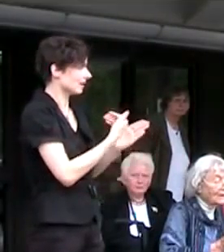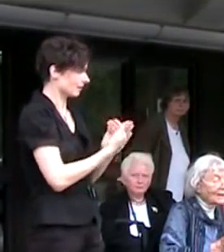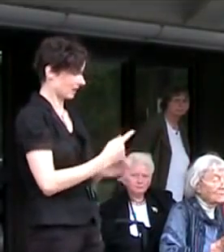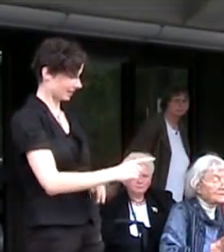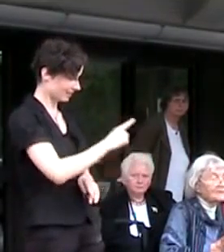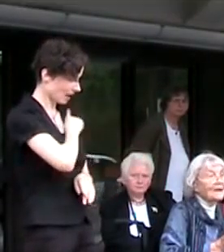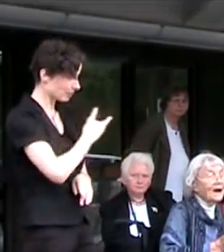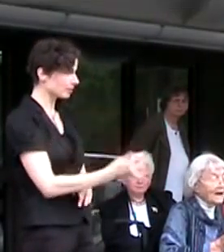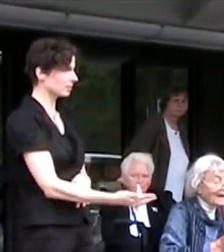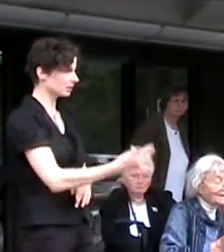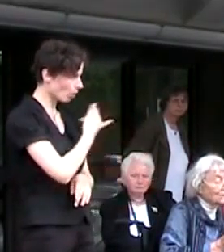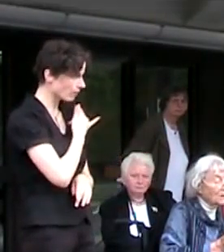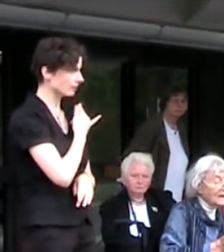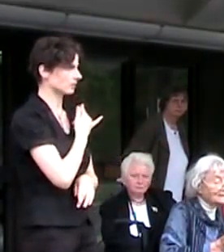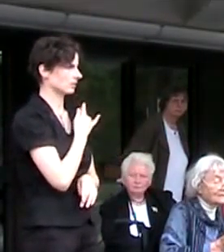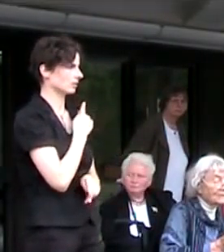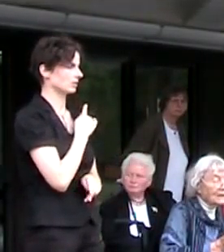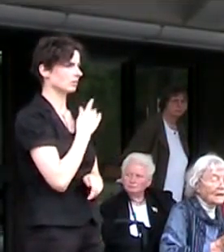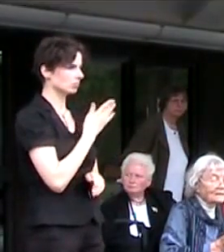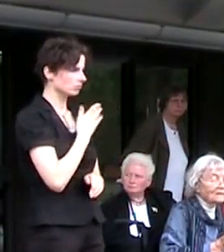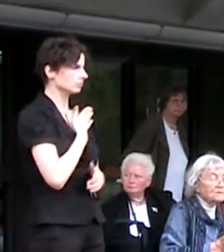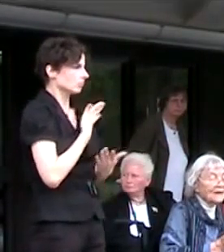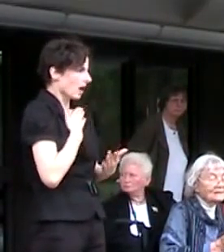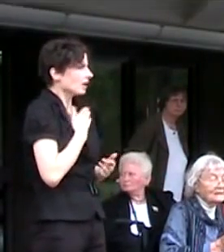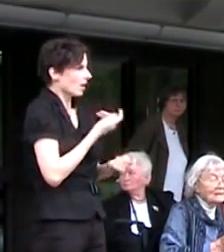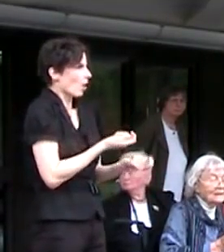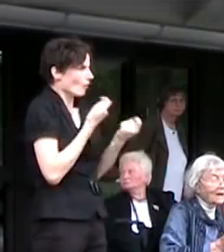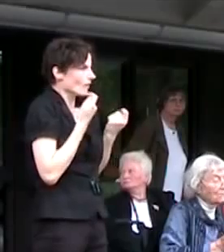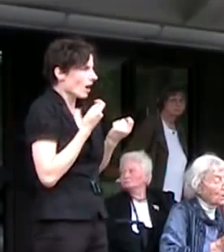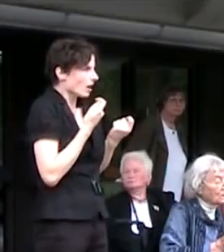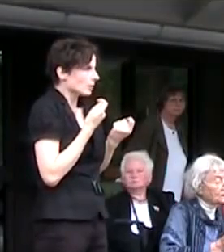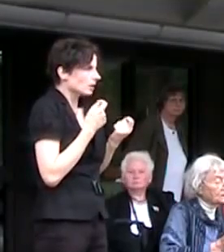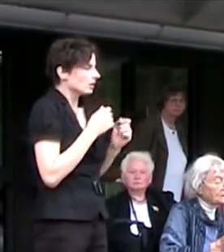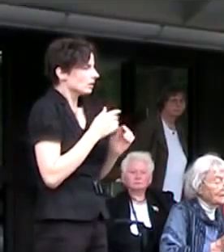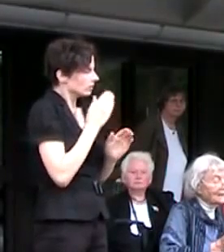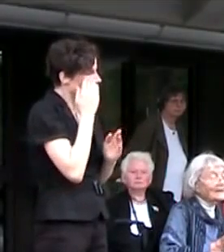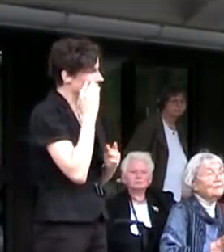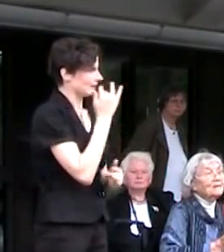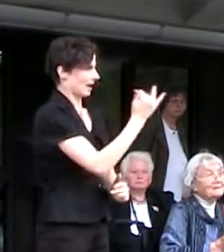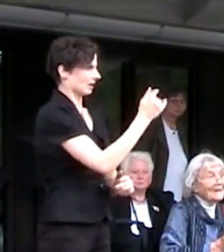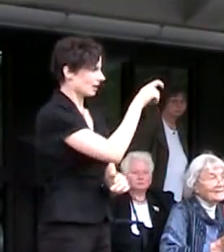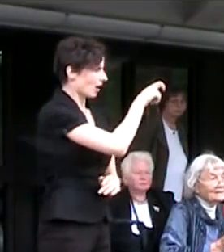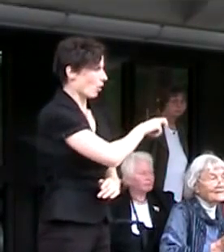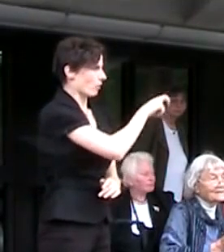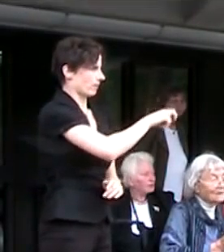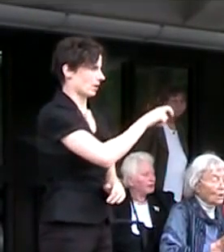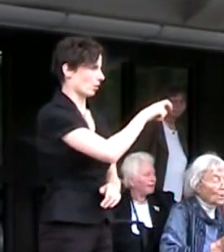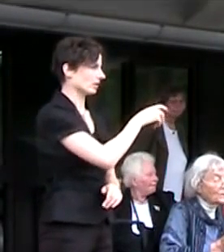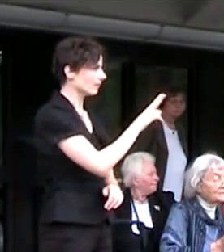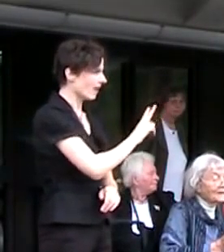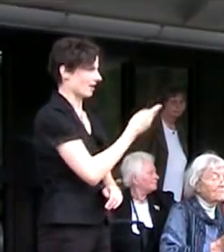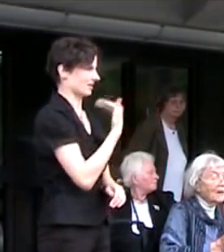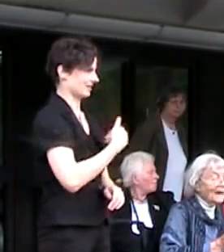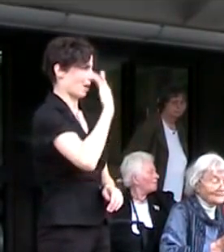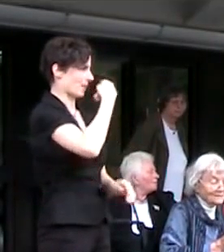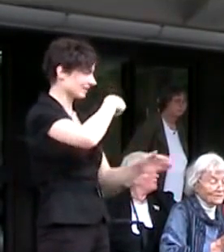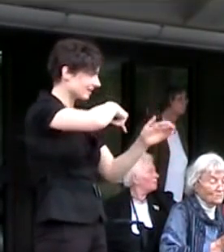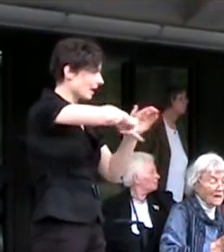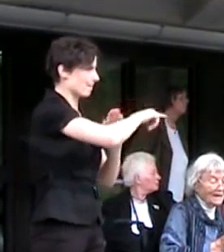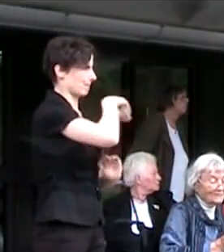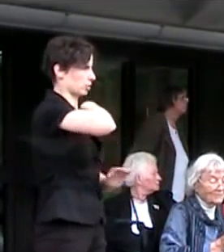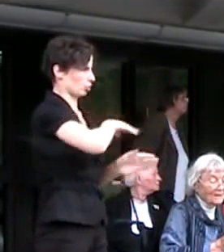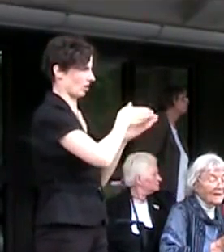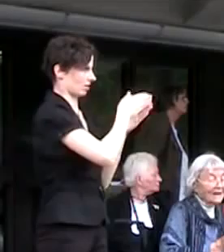Psychiatriebetroffenen bisher allein überlassen, die in Psychiatrien Ermordeten im Gedächtnis und im Herzen